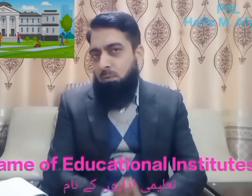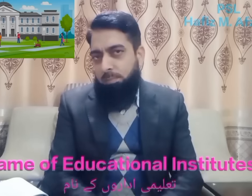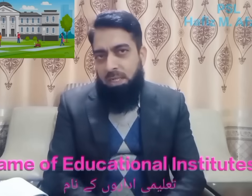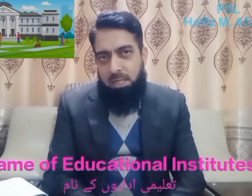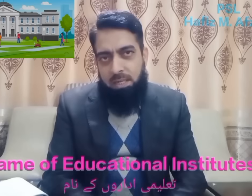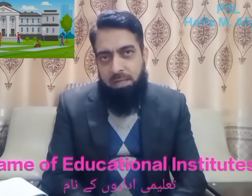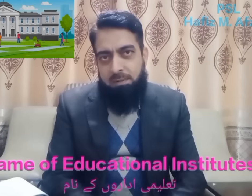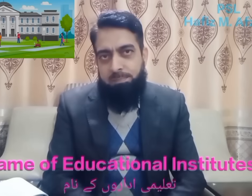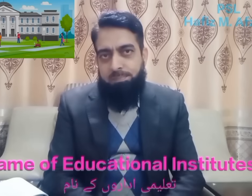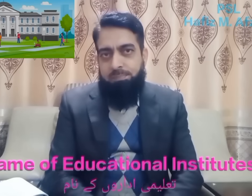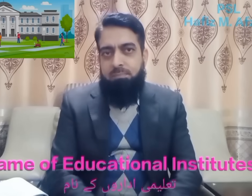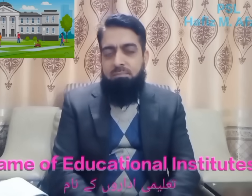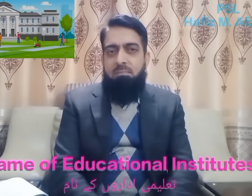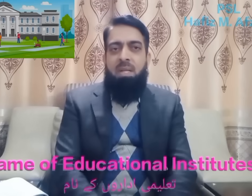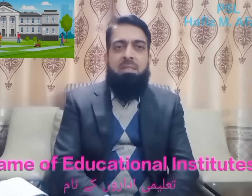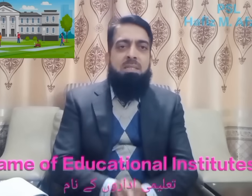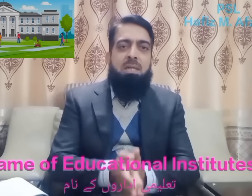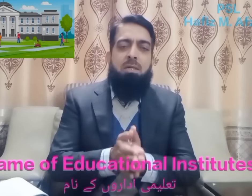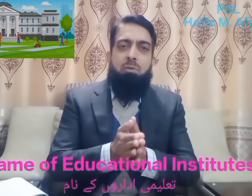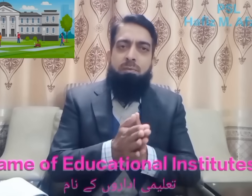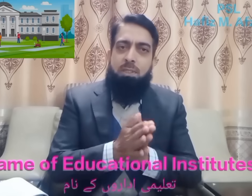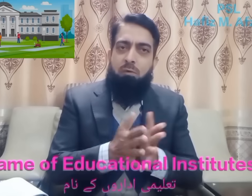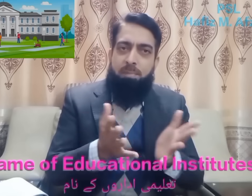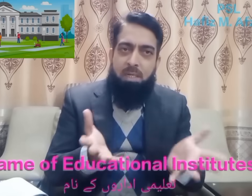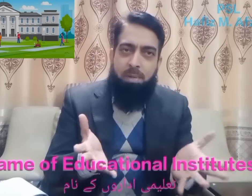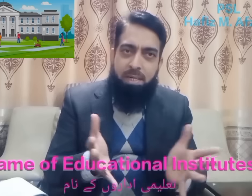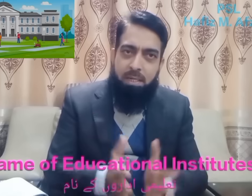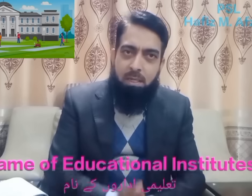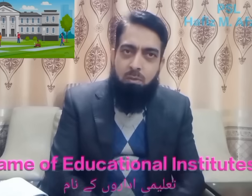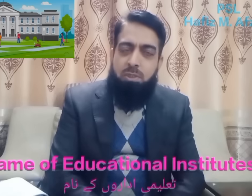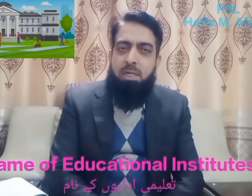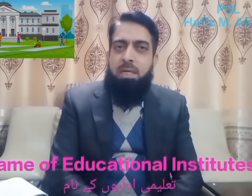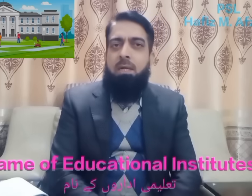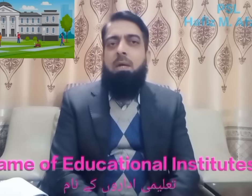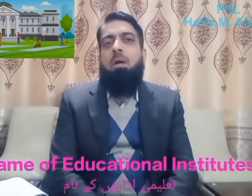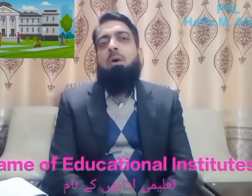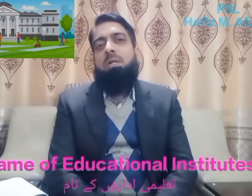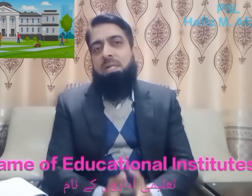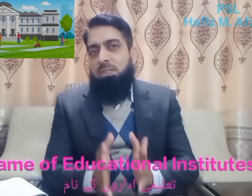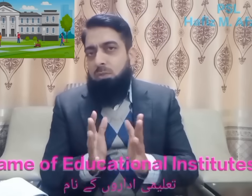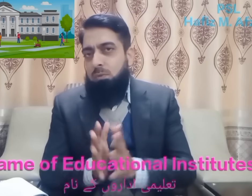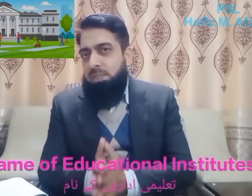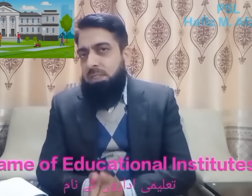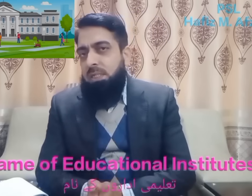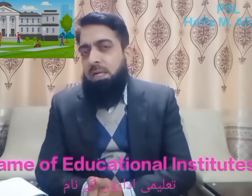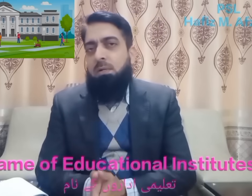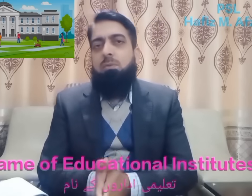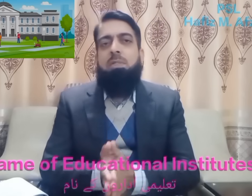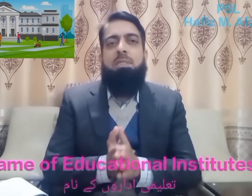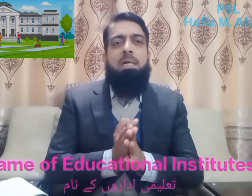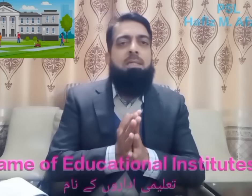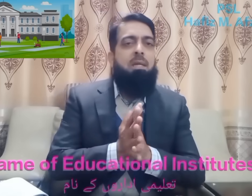का रुख भी कर रहे हैं। जिस तरह यूनिवर्सिटी ऑफ मैनेजमेंट टेक्नोलॉजी है और कराची यूनिवर्सिटी है, उसके साथ साथ